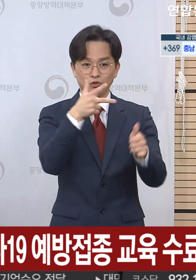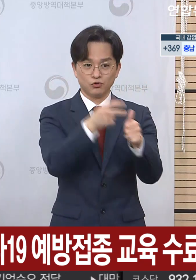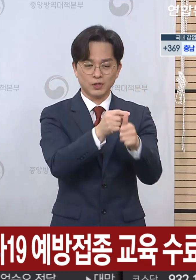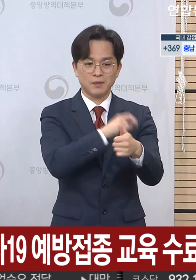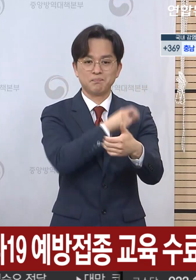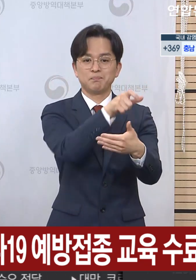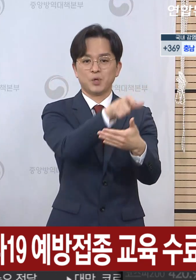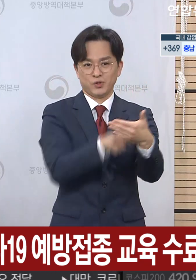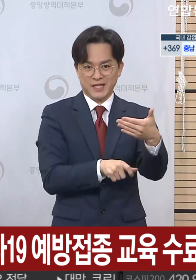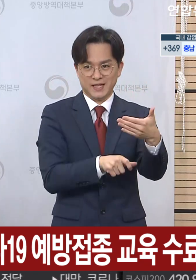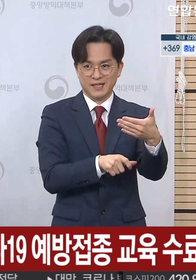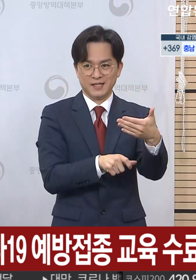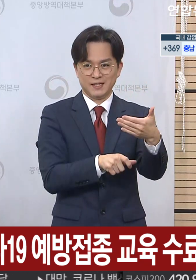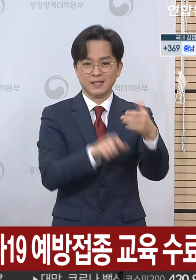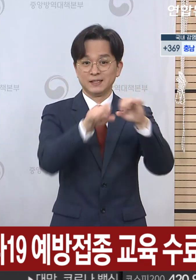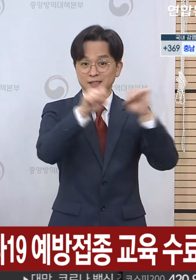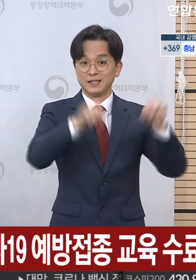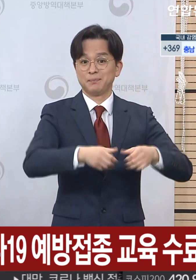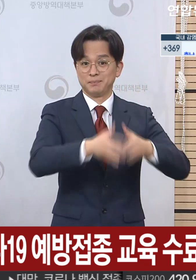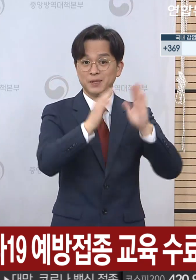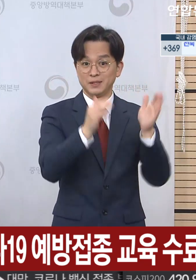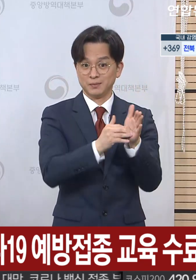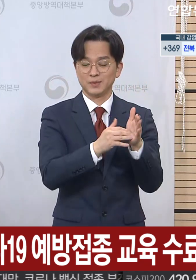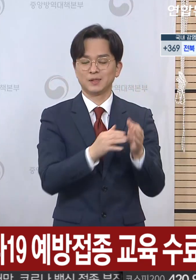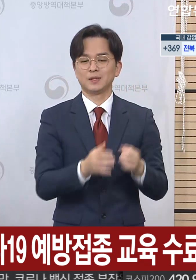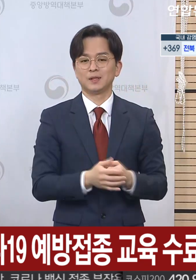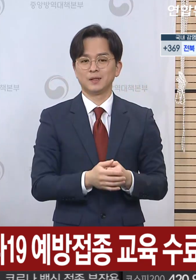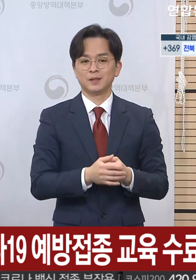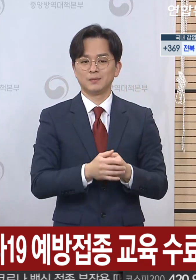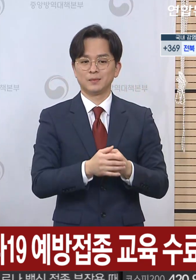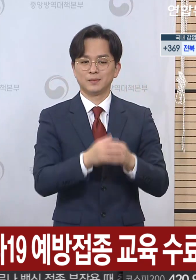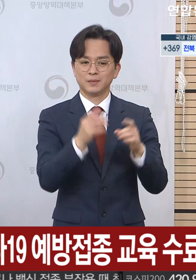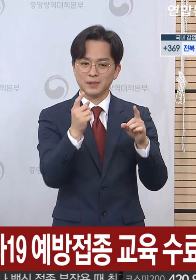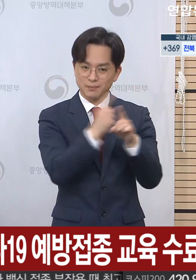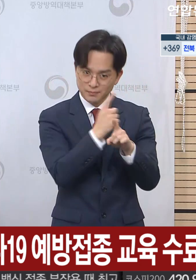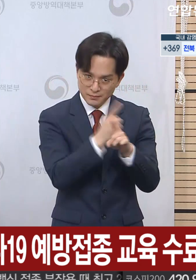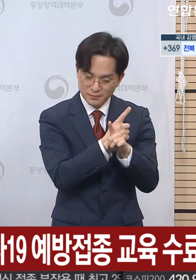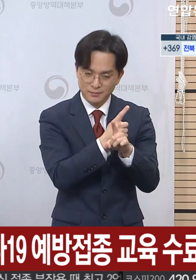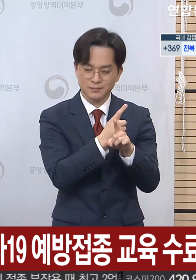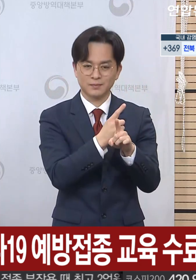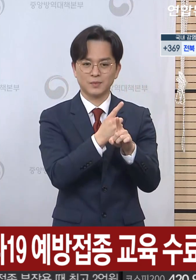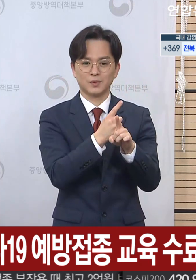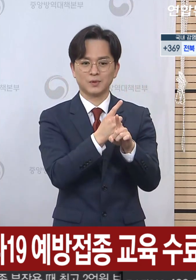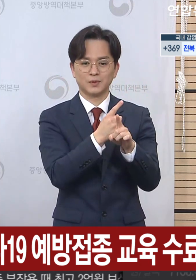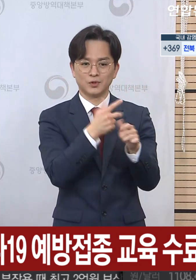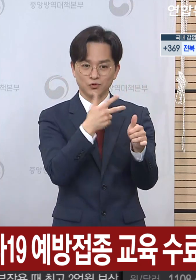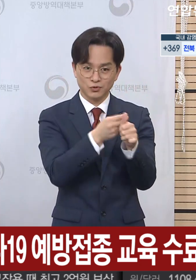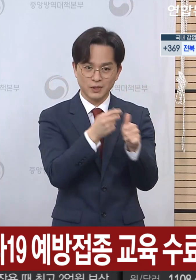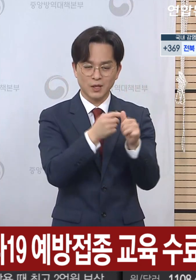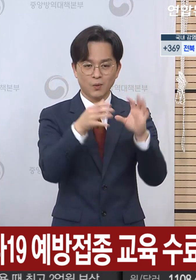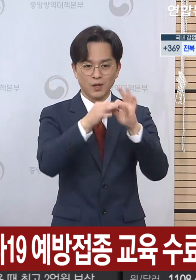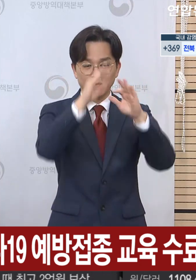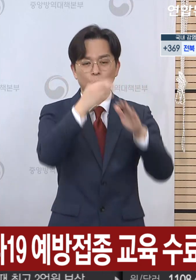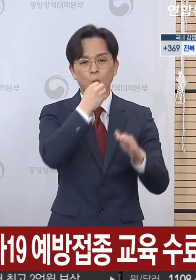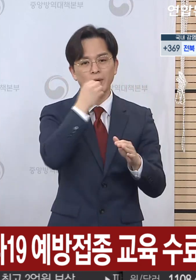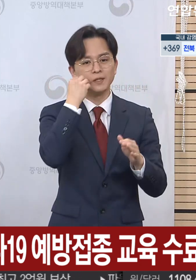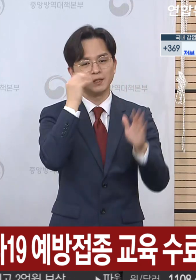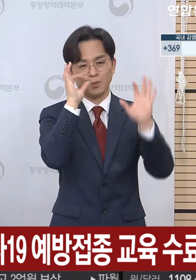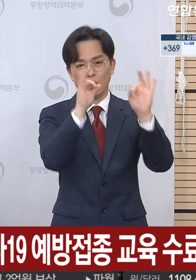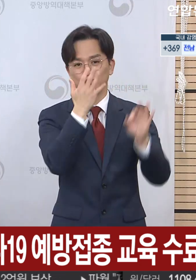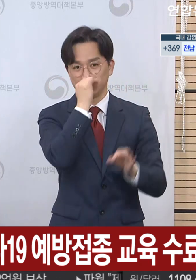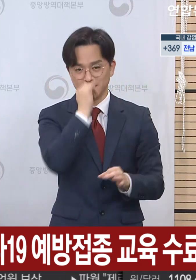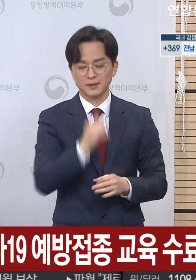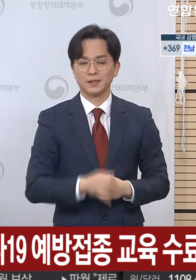마련해서 대상 기관별 접종 대상자 명단 확인, 수정, 그리고 대상자의 확정 등을 시스템으로 진행할 수 있게